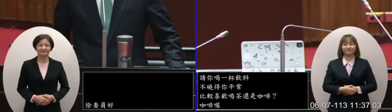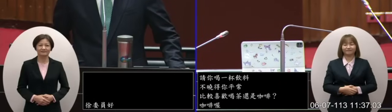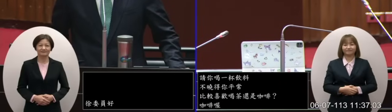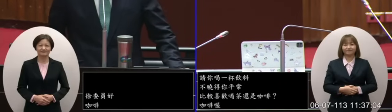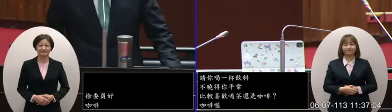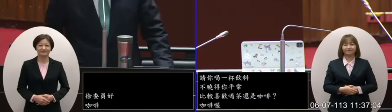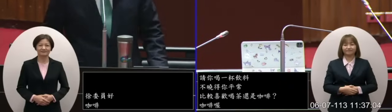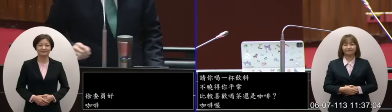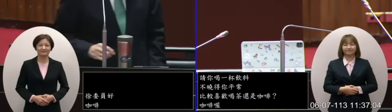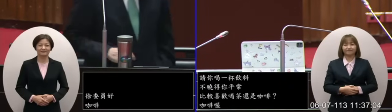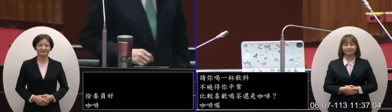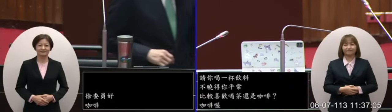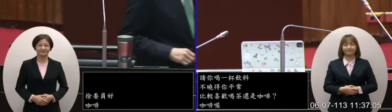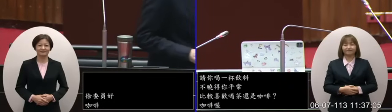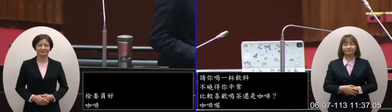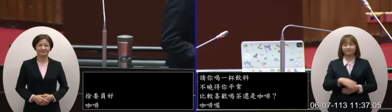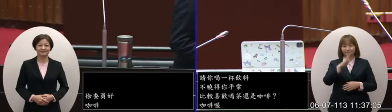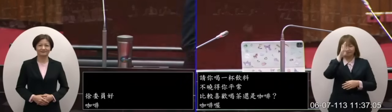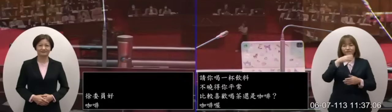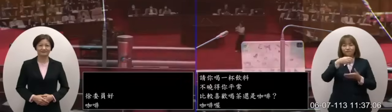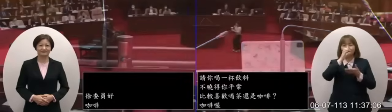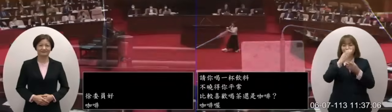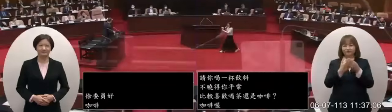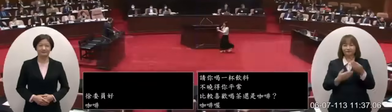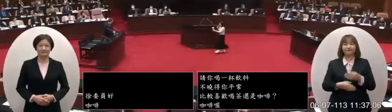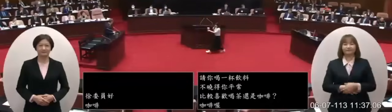哈。来，请喝茶。